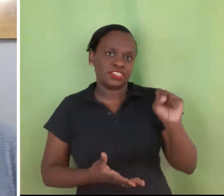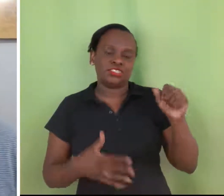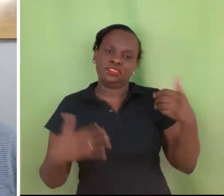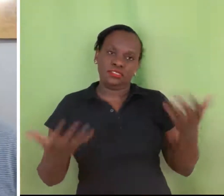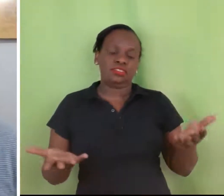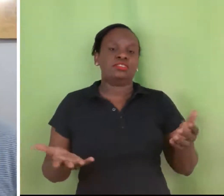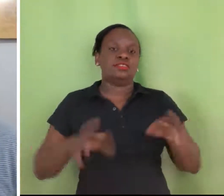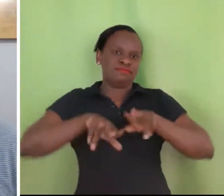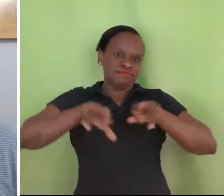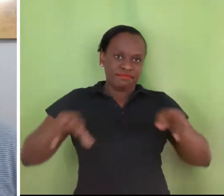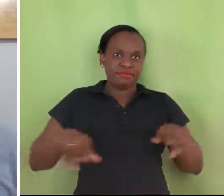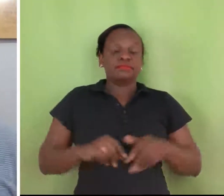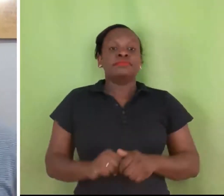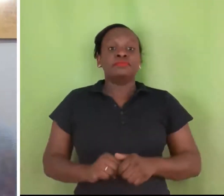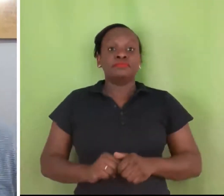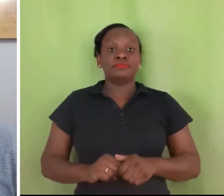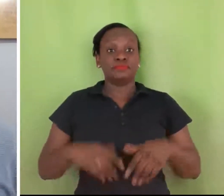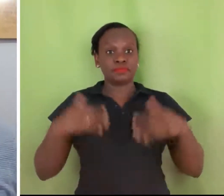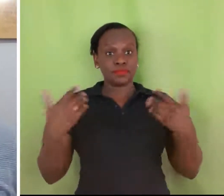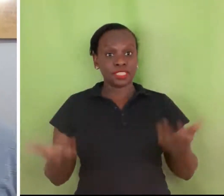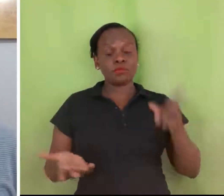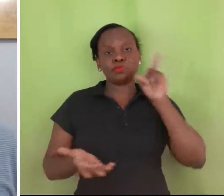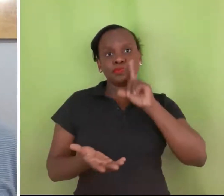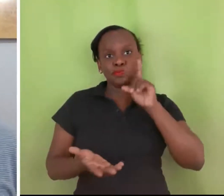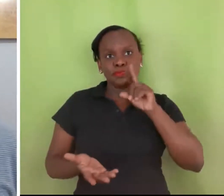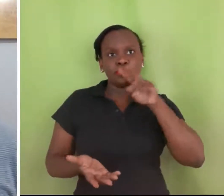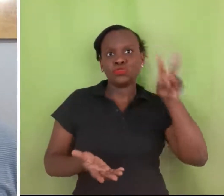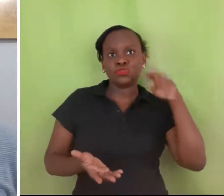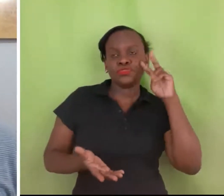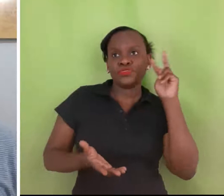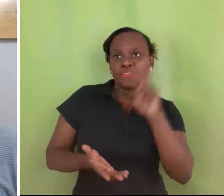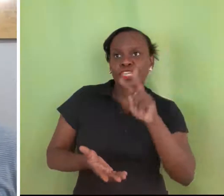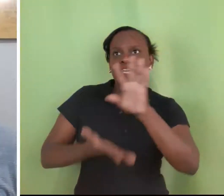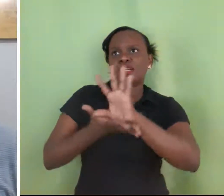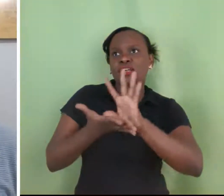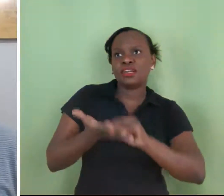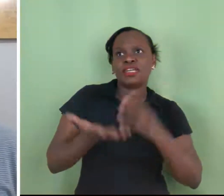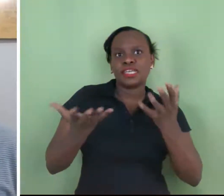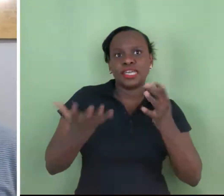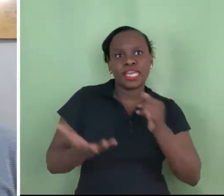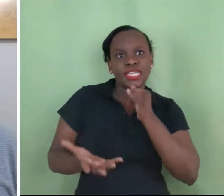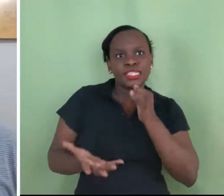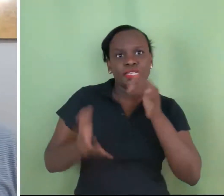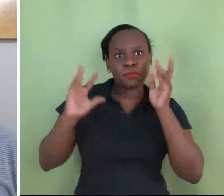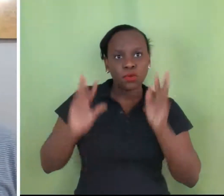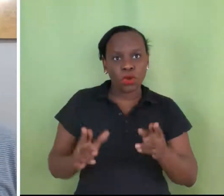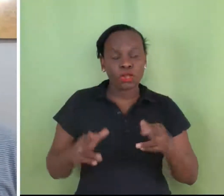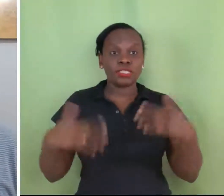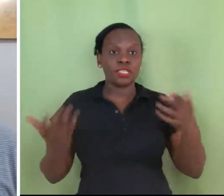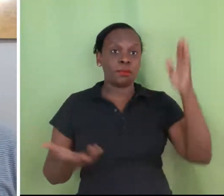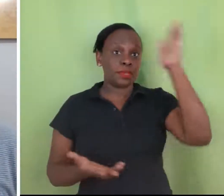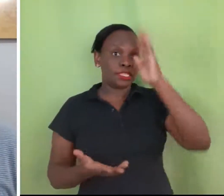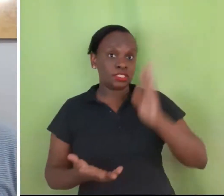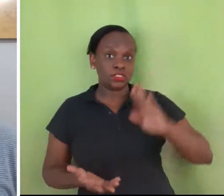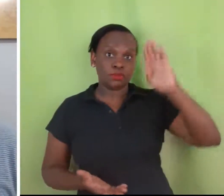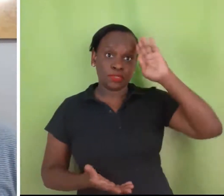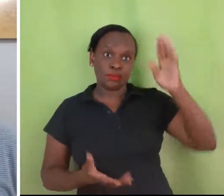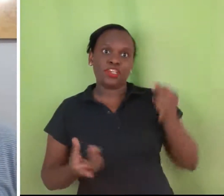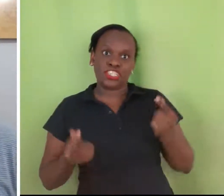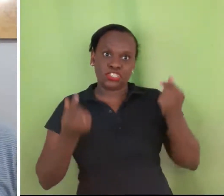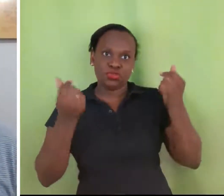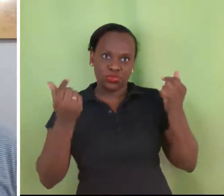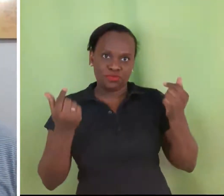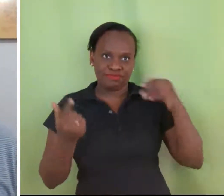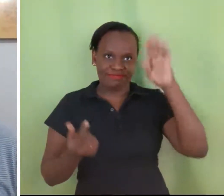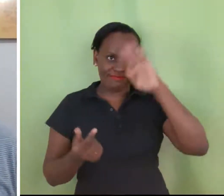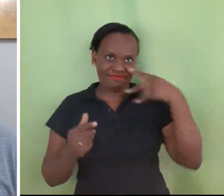né? Então os Estados Unidos serviram como um exemplo, e aqui, né, os brasileiros, principalmente os brasileiros mais ricos,